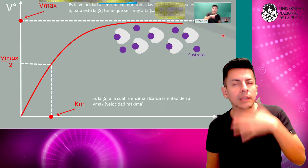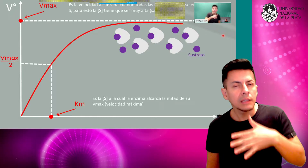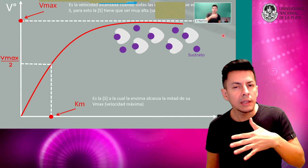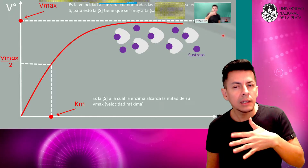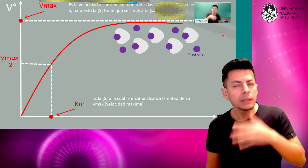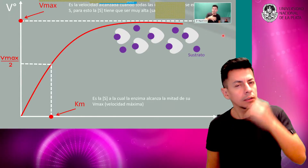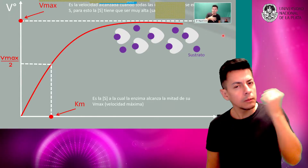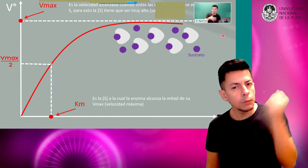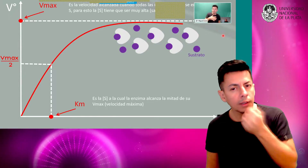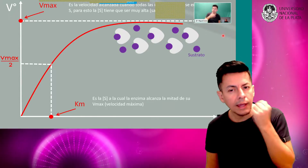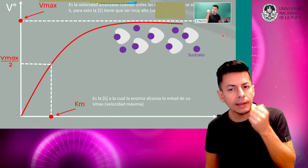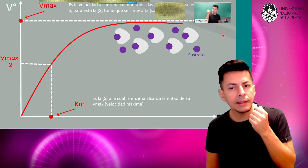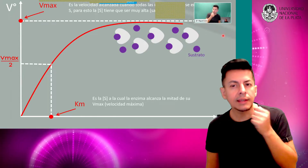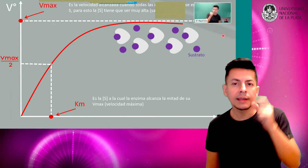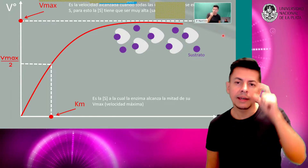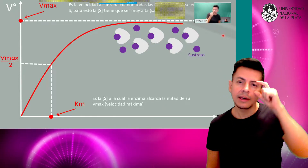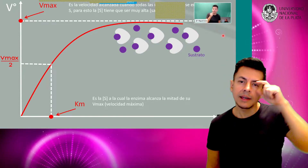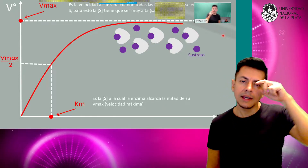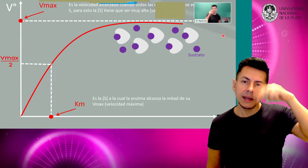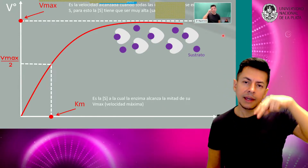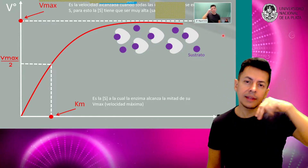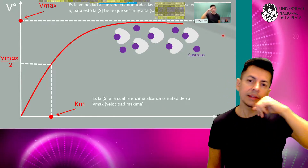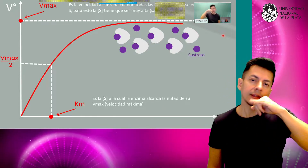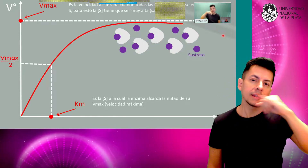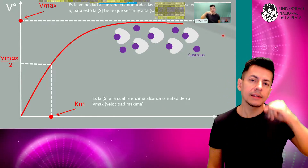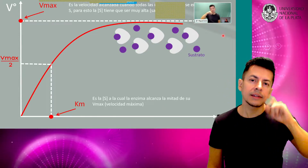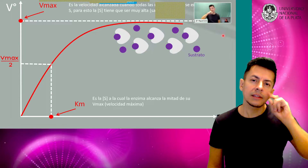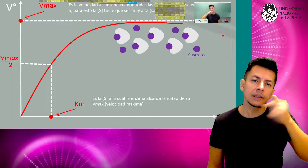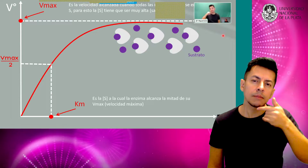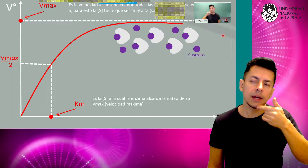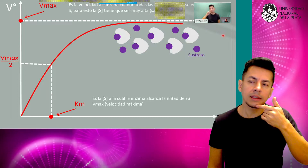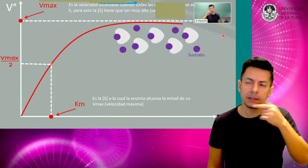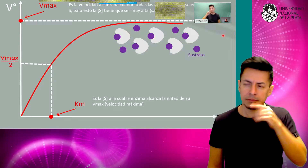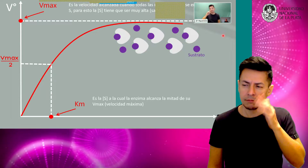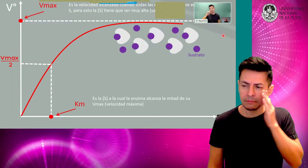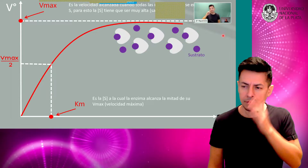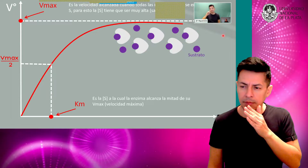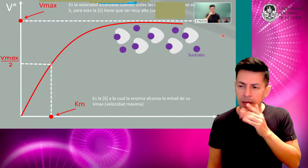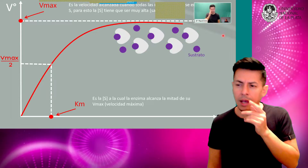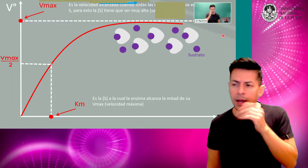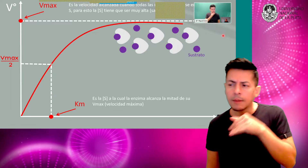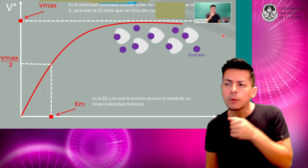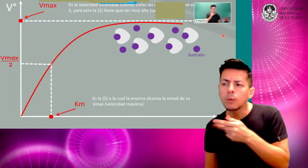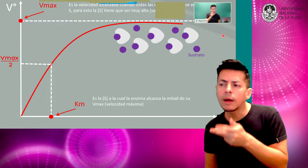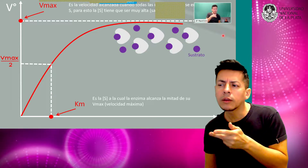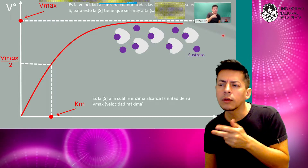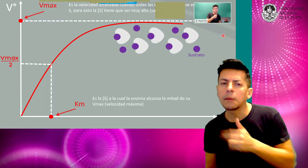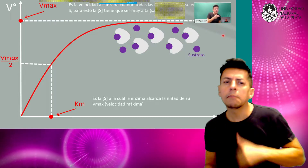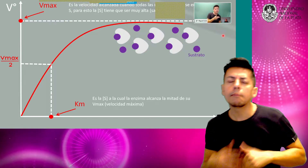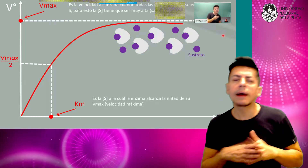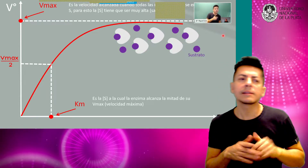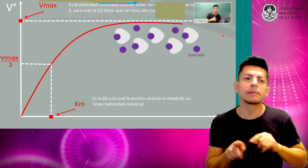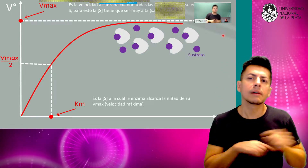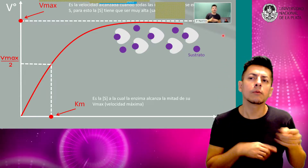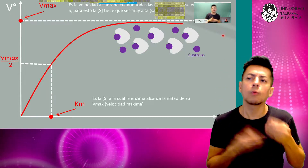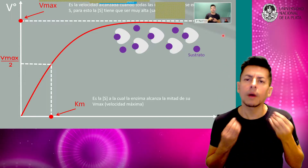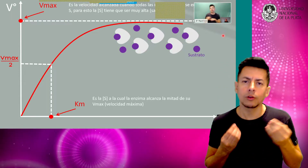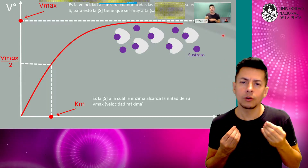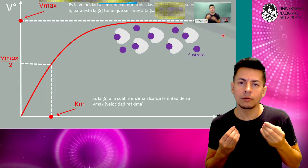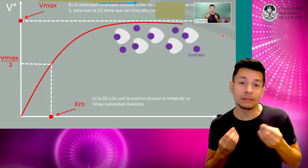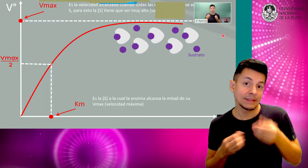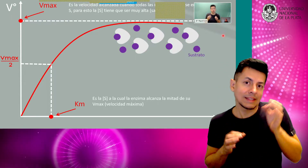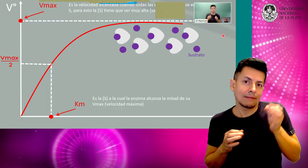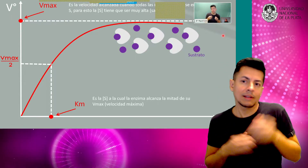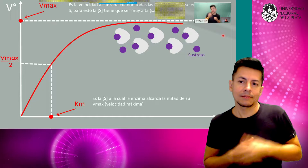las vamos a describir por su Km y por su velocidad máxima. Y tienen que saber qué significa, no van a saber los parámetros, no van a